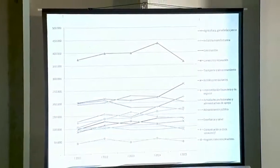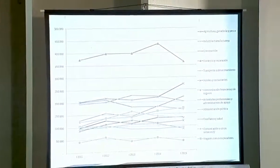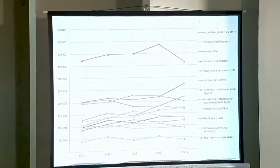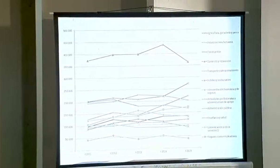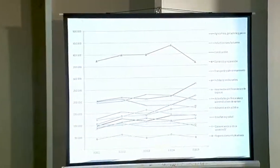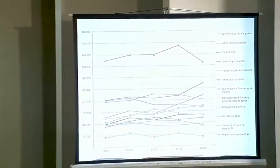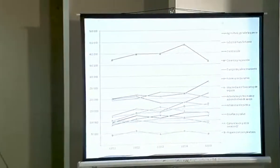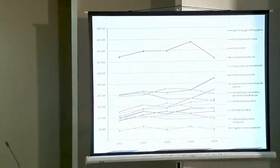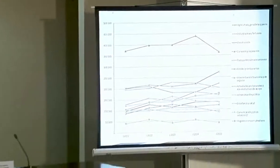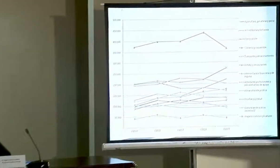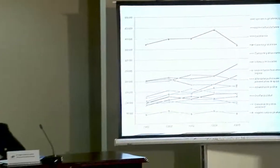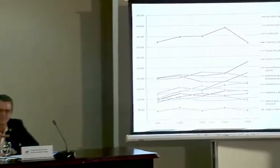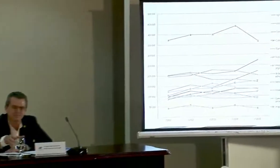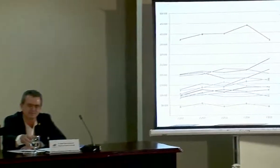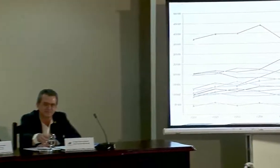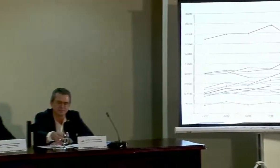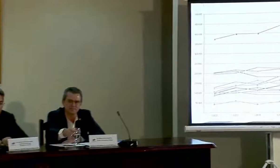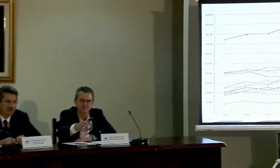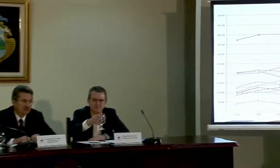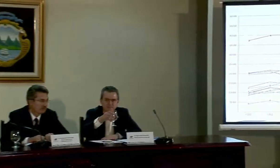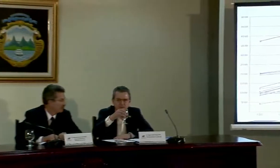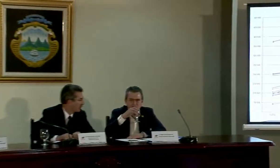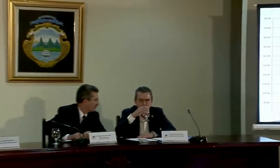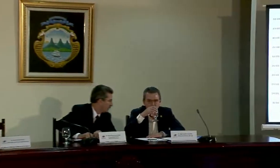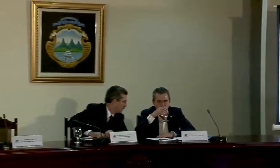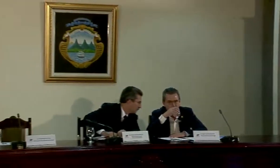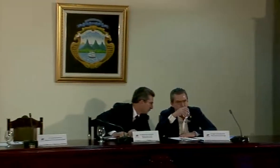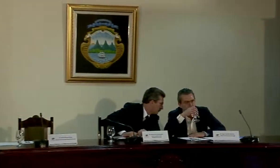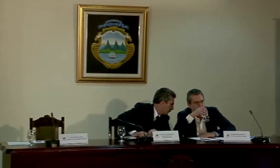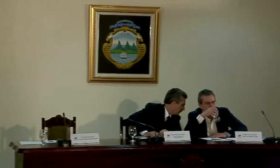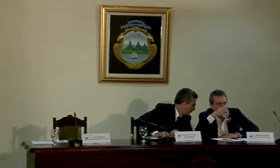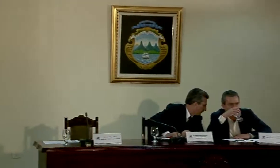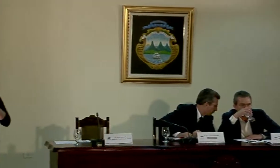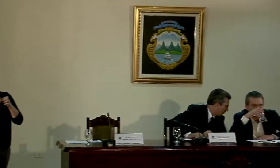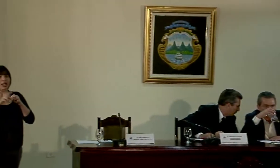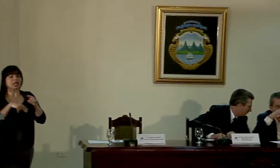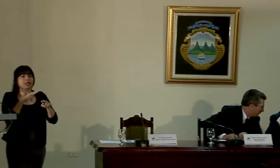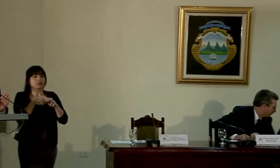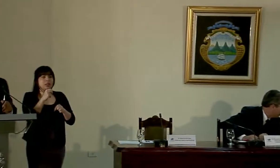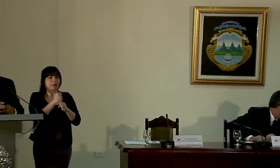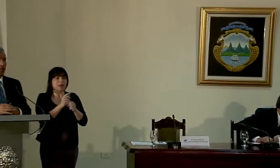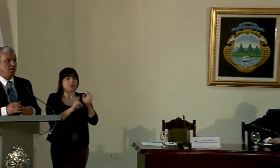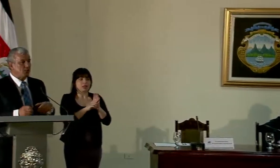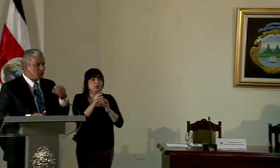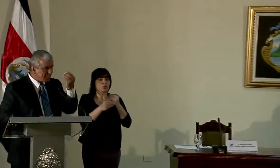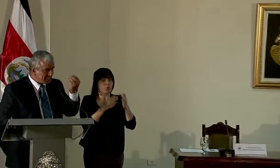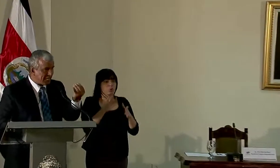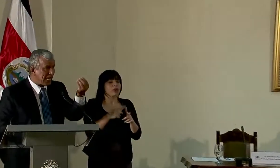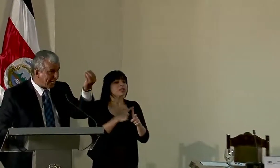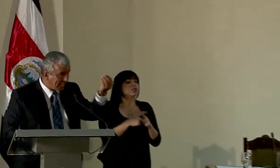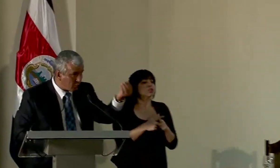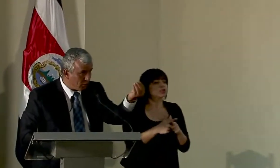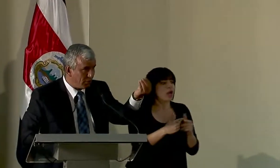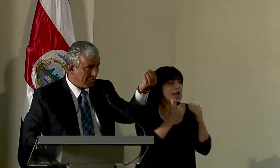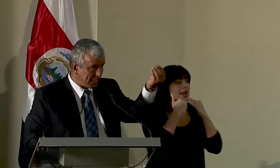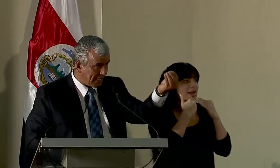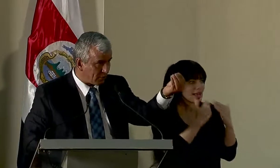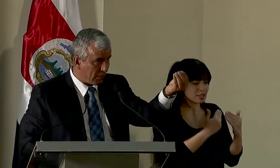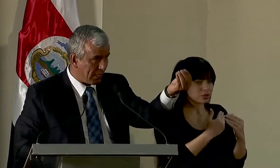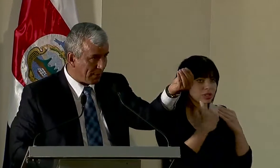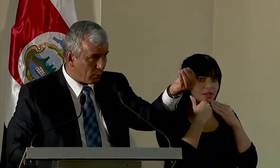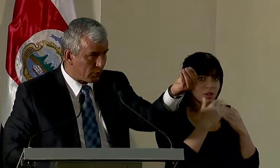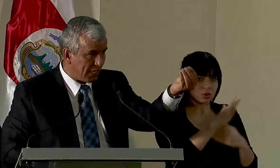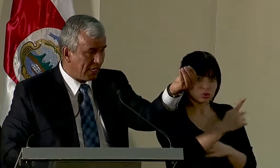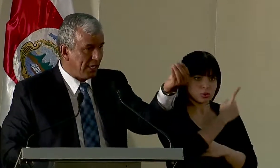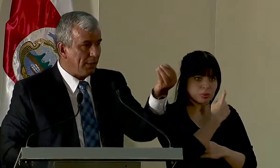aquí, y lo materializamos con el esfuerzo orientado a presentar una Estrategia Nacional de Empleo y Desarrollo Productivo. Entonces,